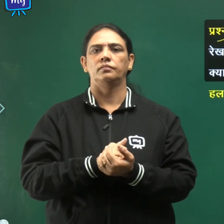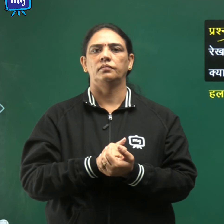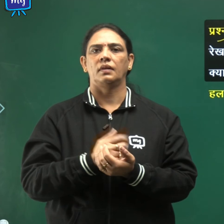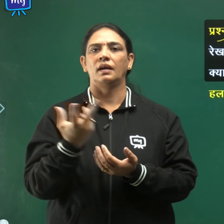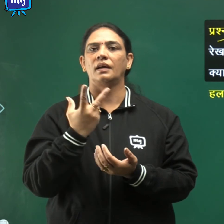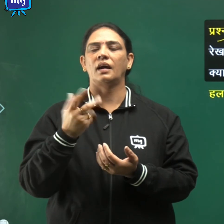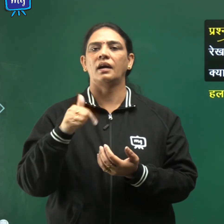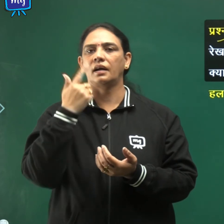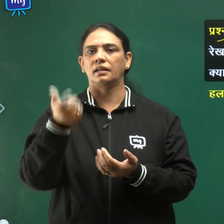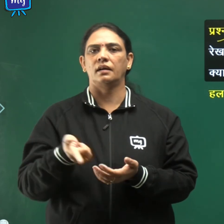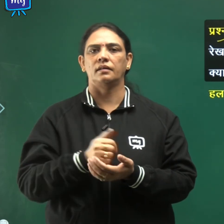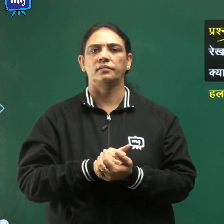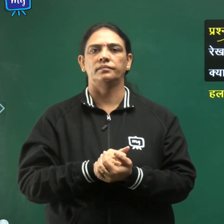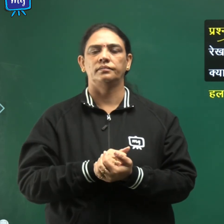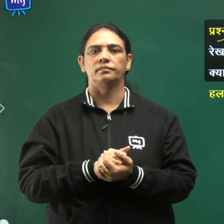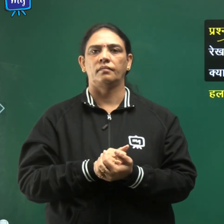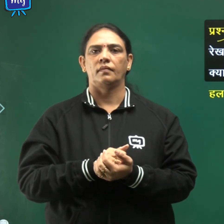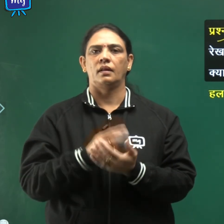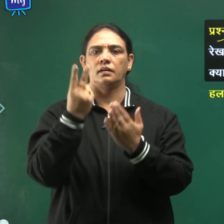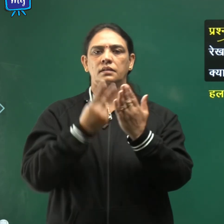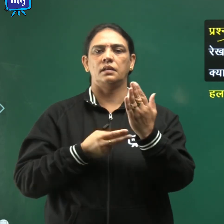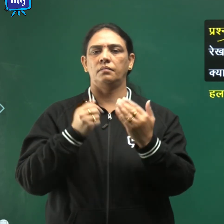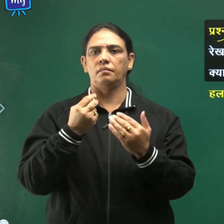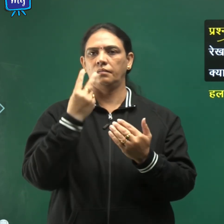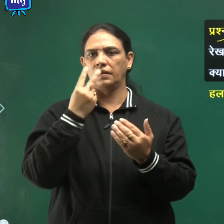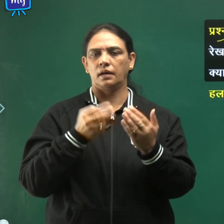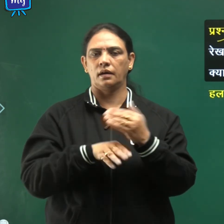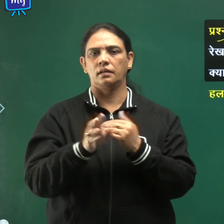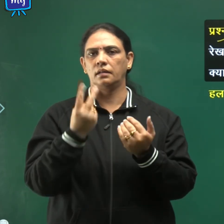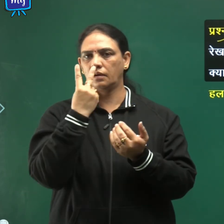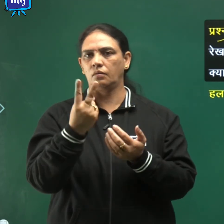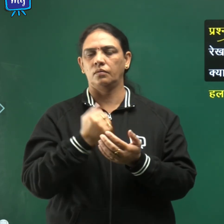क्या कहते हैं? चित्र में देखो,